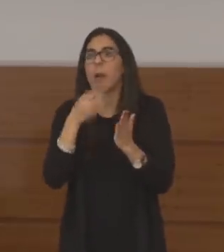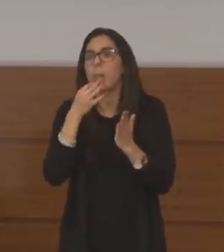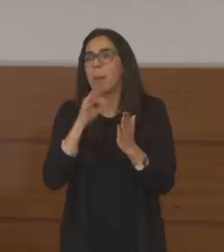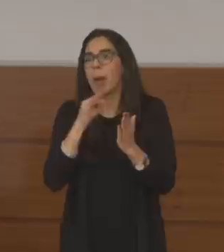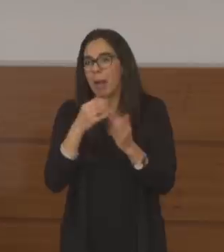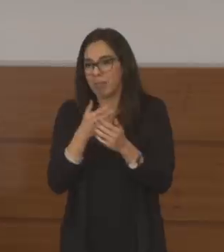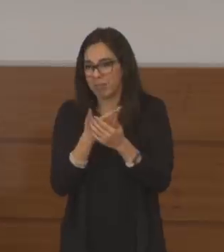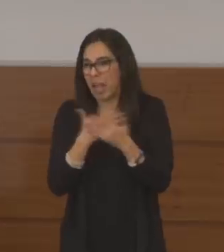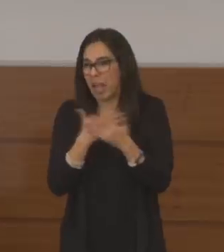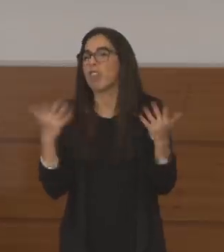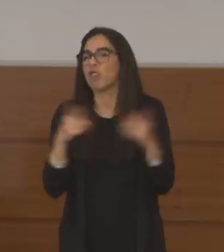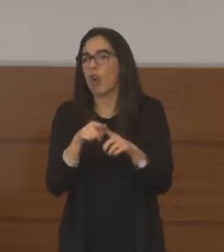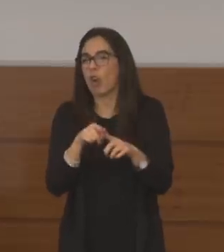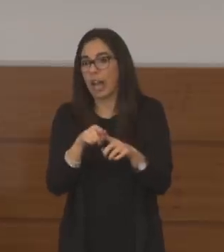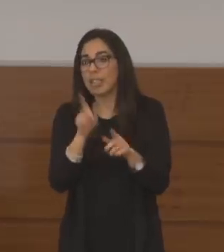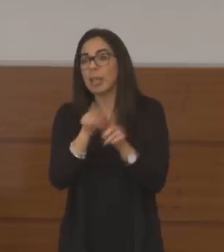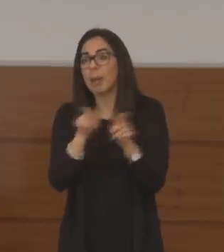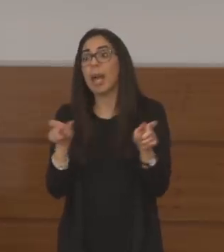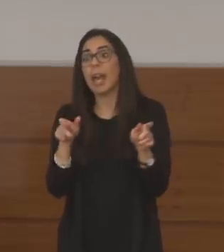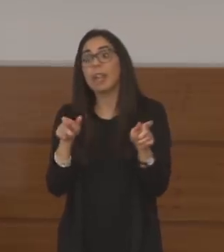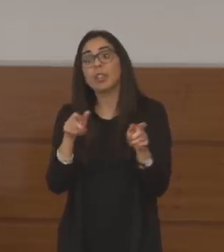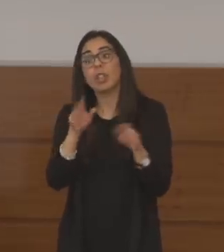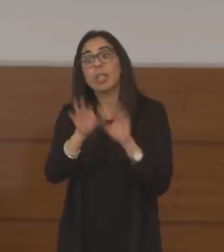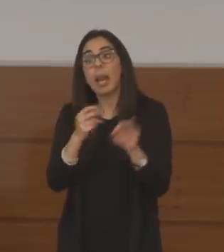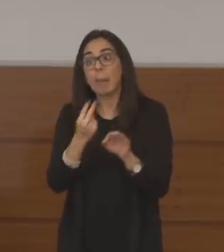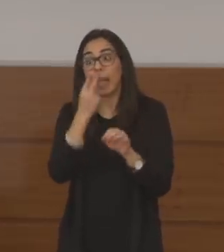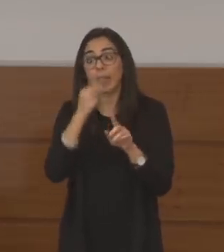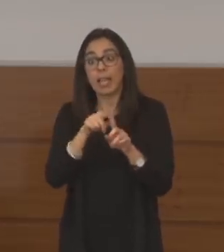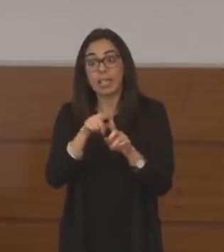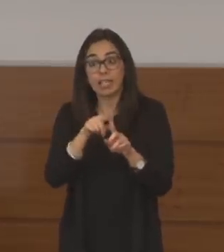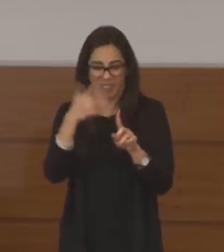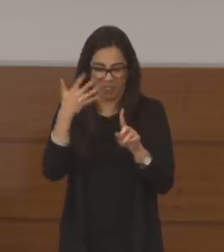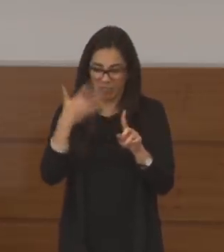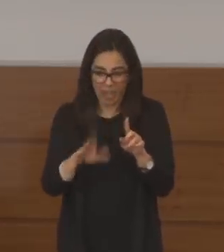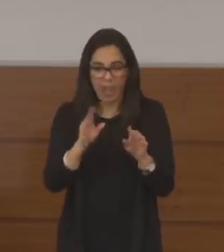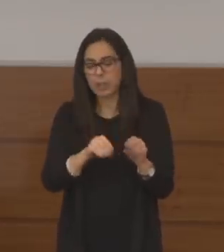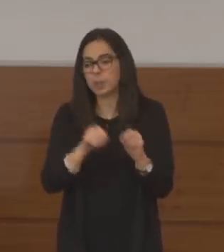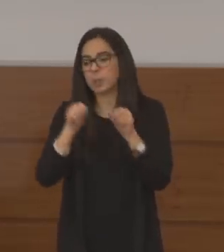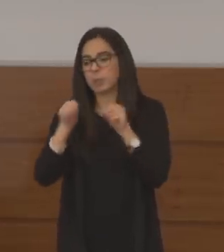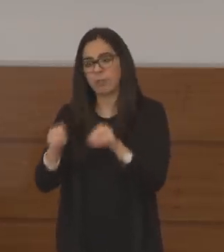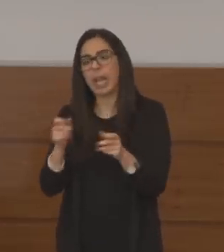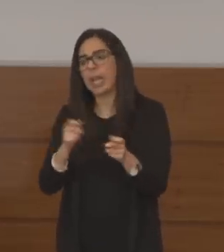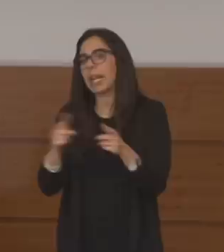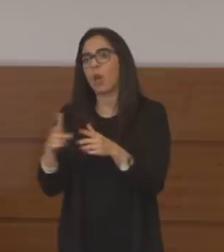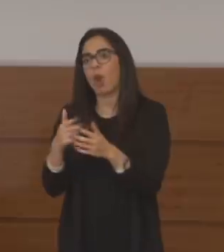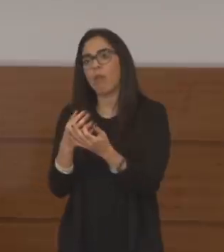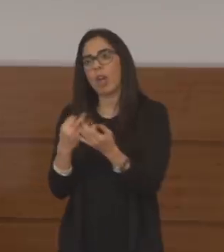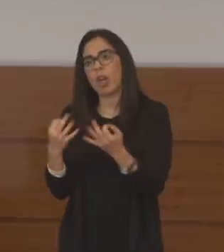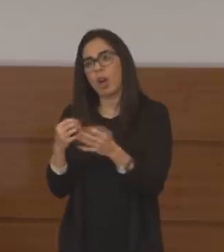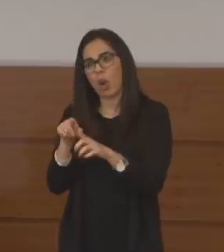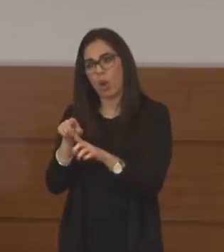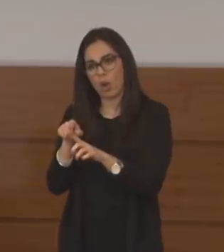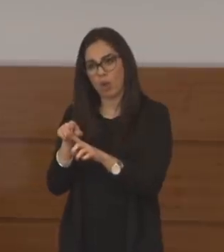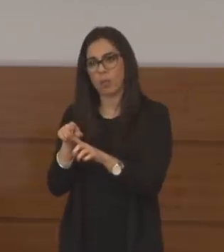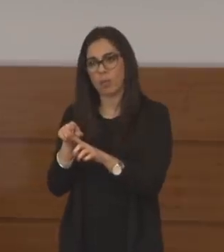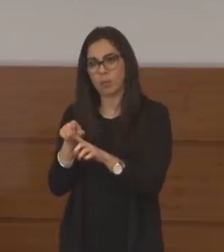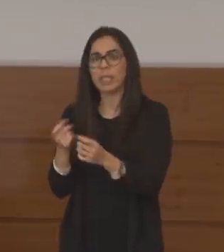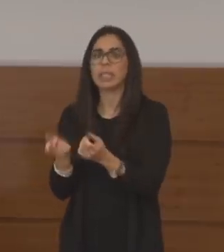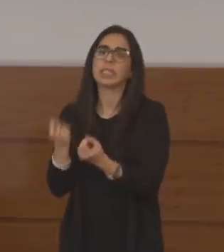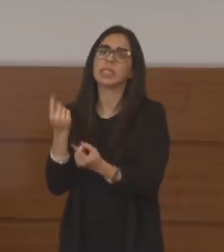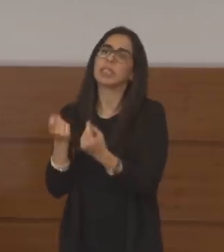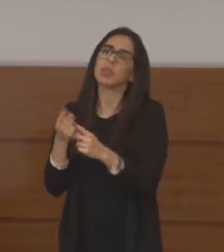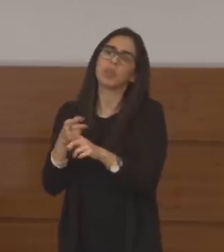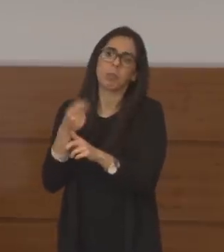escono dalla terapia intensiva hanno un periodo di ricovero con sintomatologia più